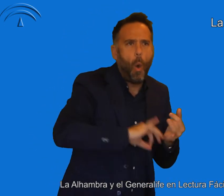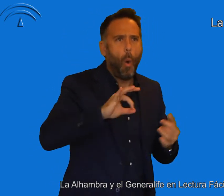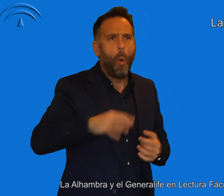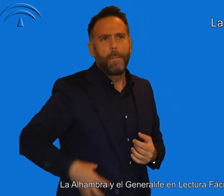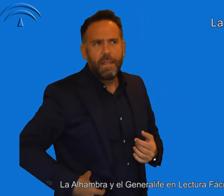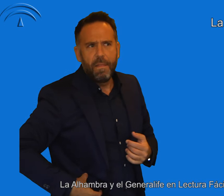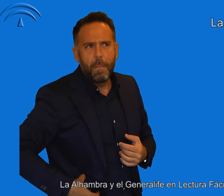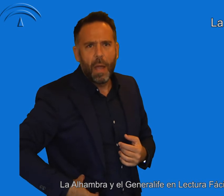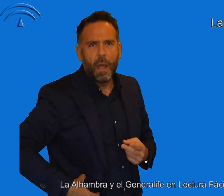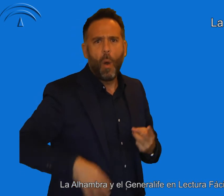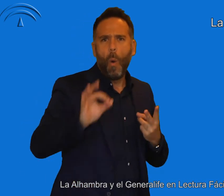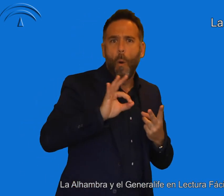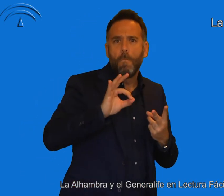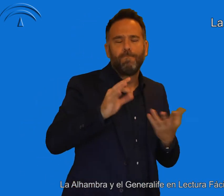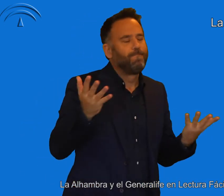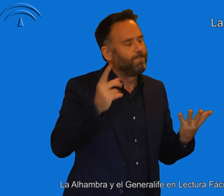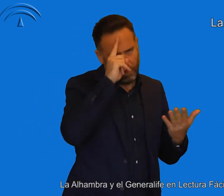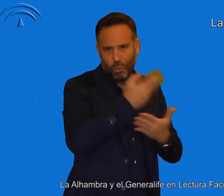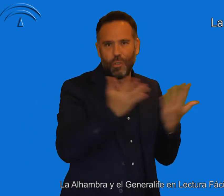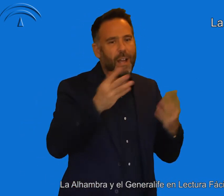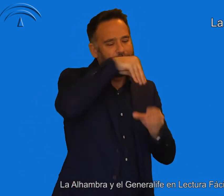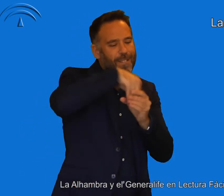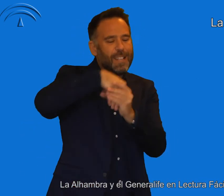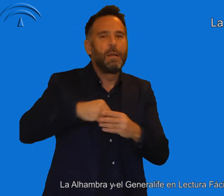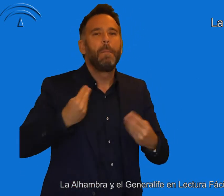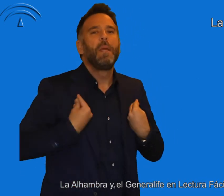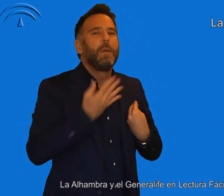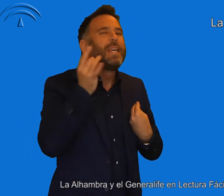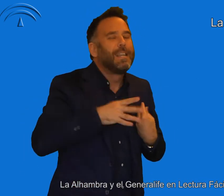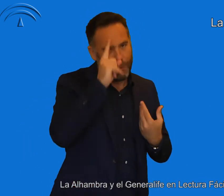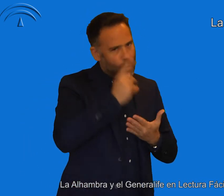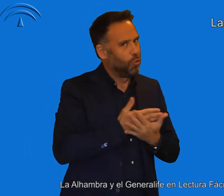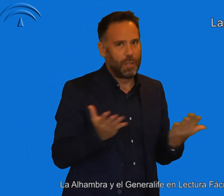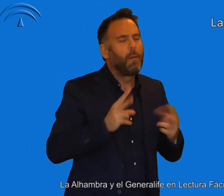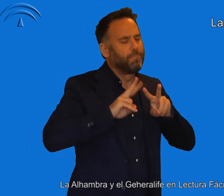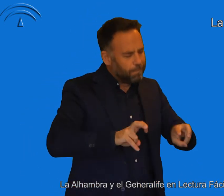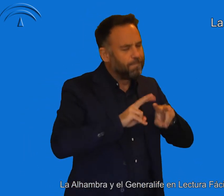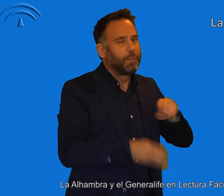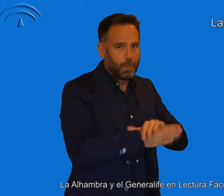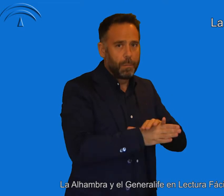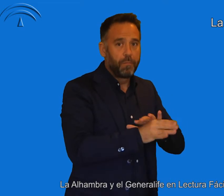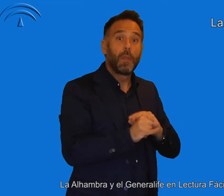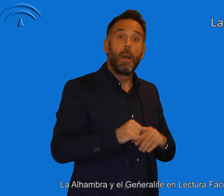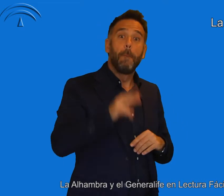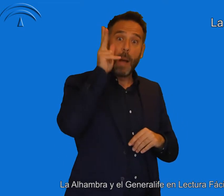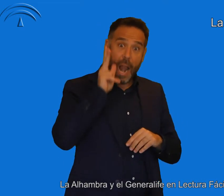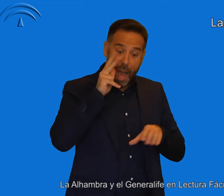viviría aquí? ¿Las mujeres del sultán? ¿Los príncipes herederos? Todavía no se sabe con seguridad. En